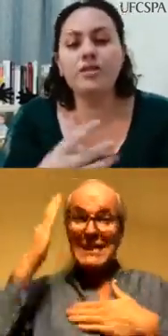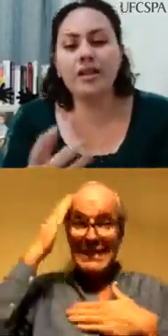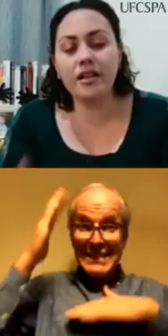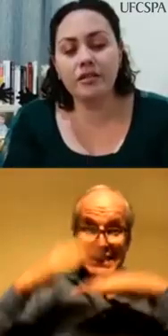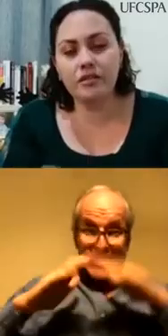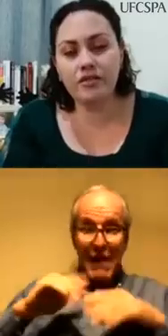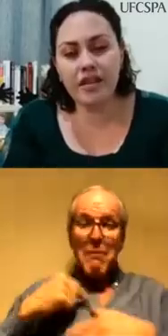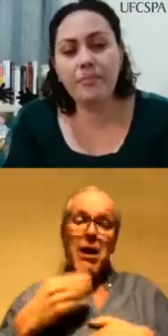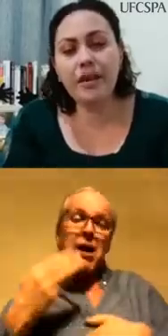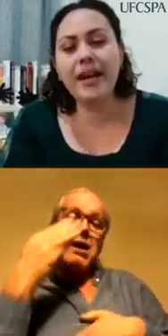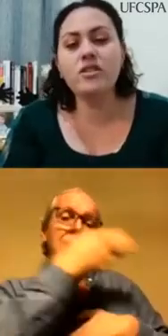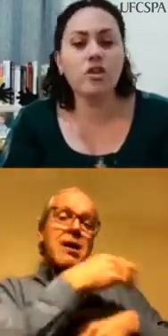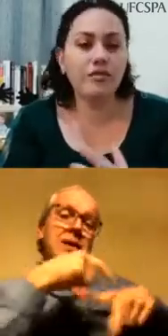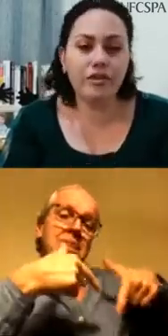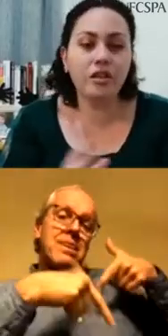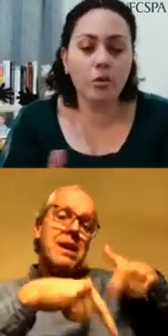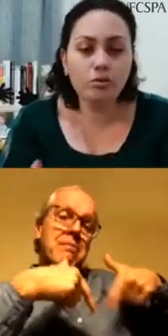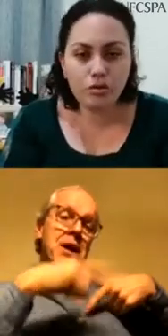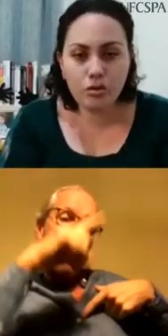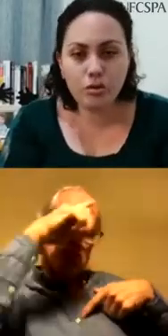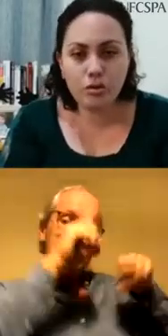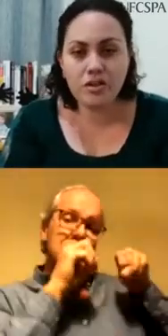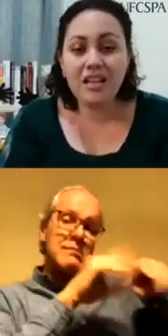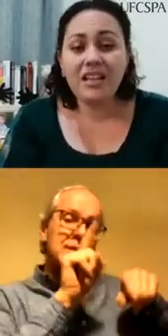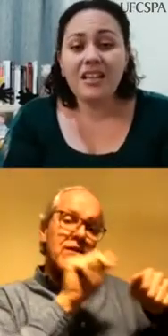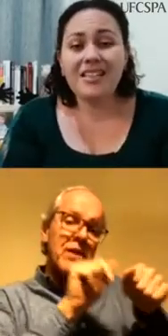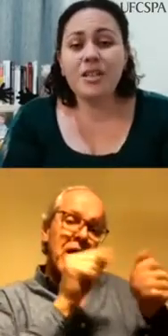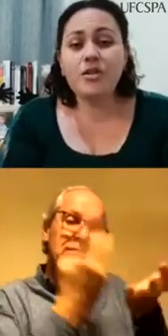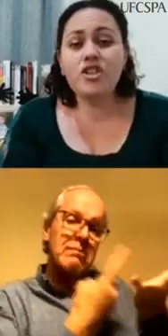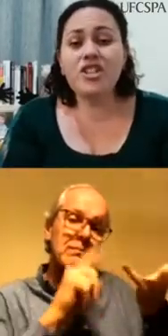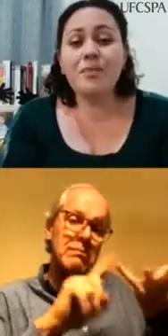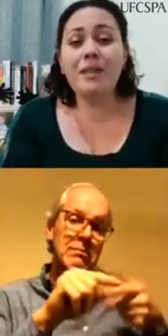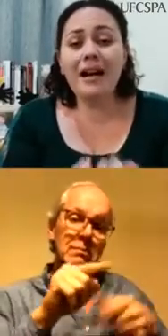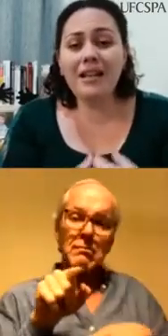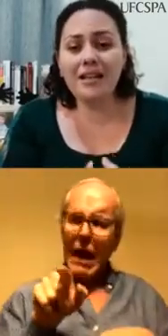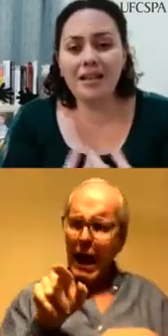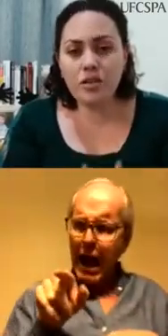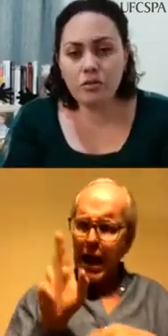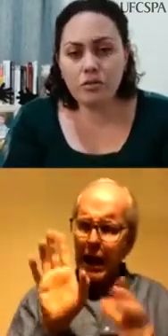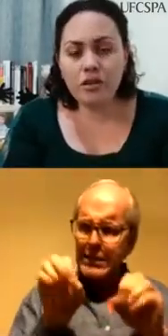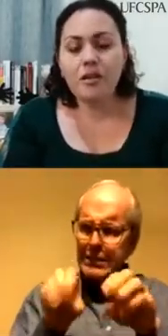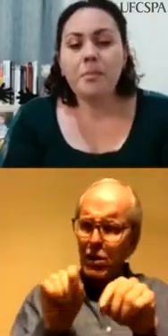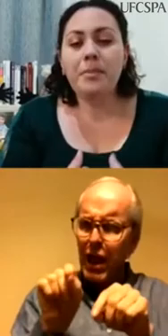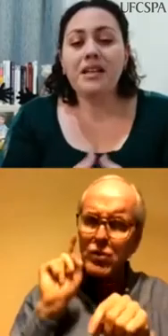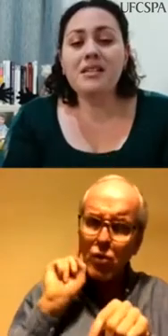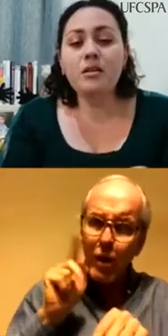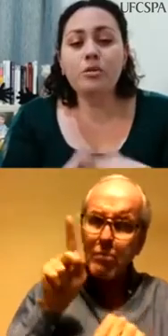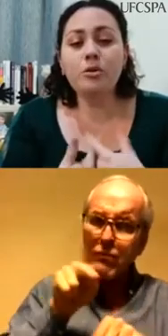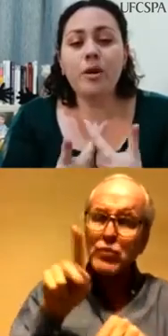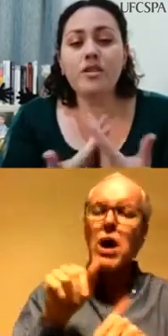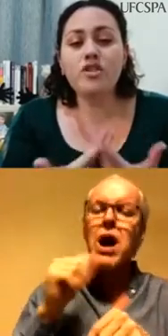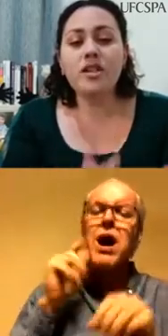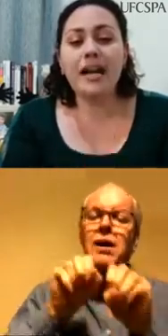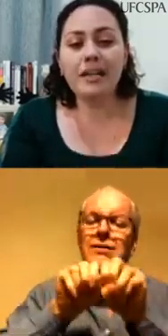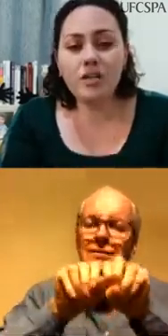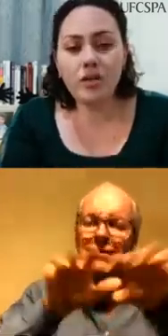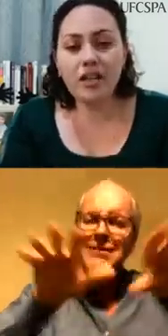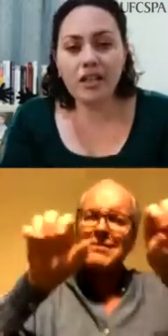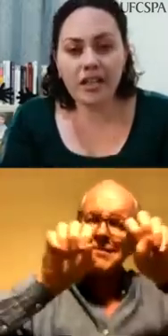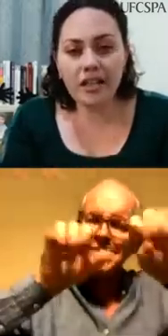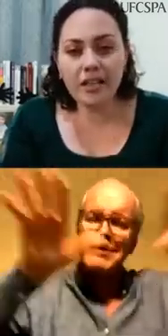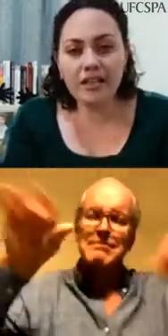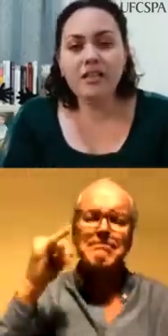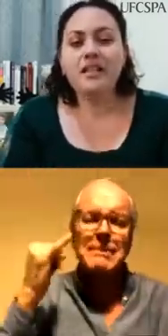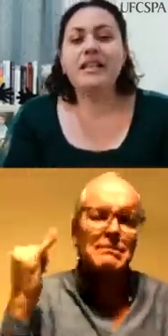enfermagem, física médica, enfim, outros cursos. Então, a gente trabalha isso para que esse aluno possa chegar na